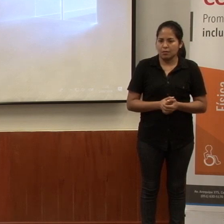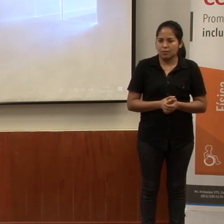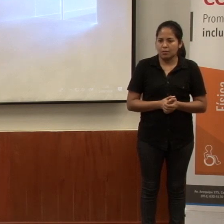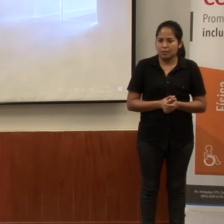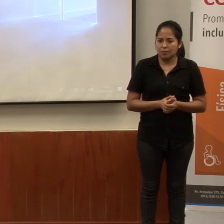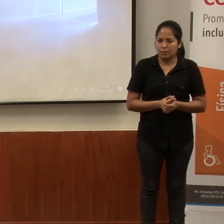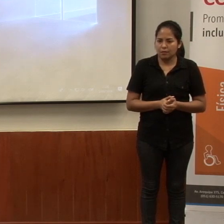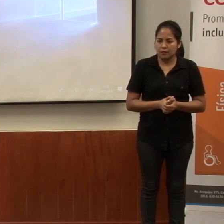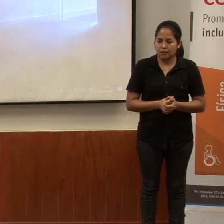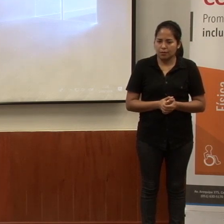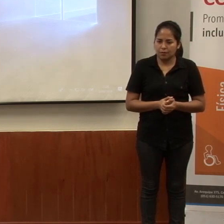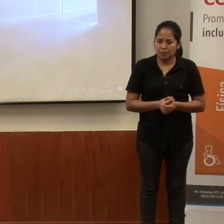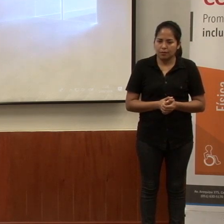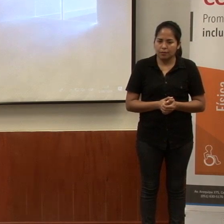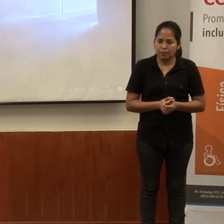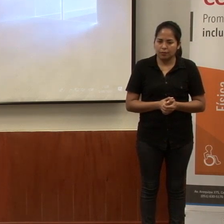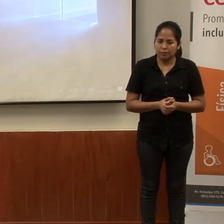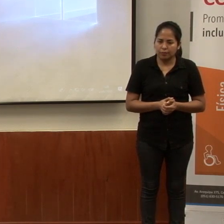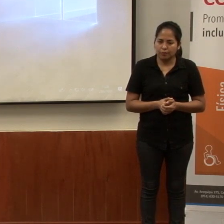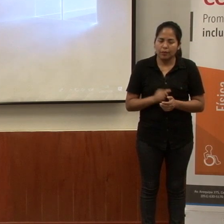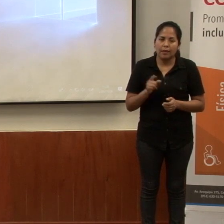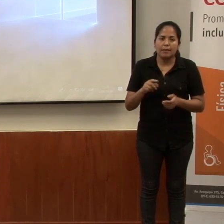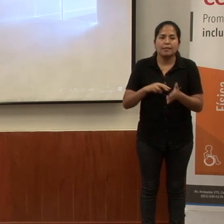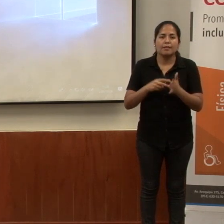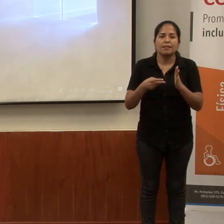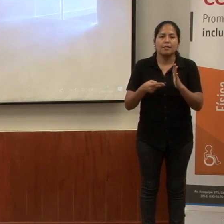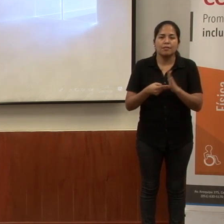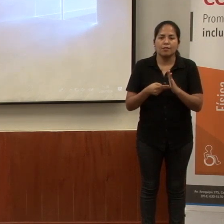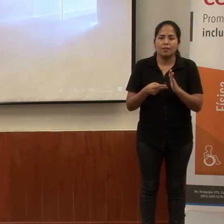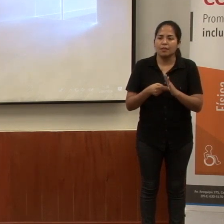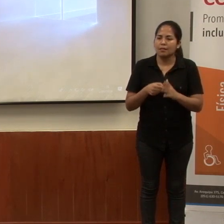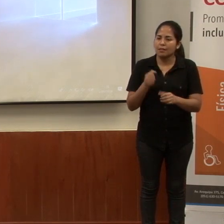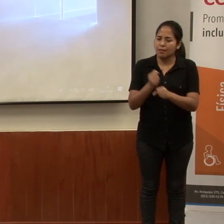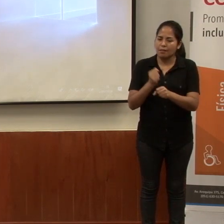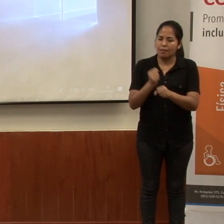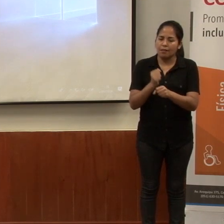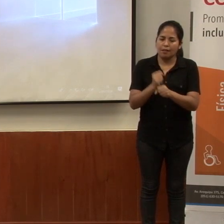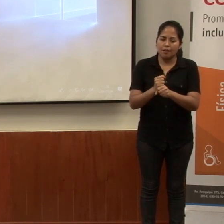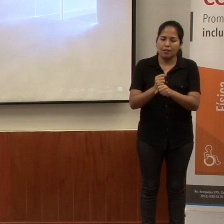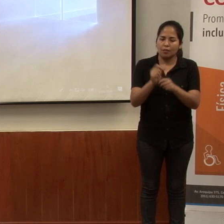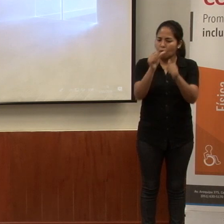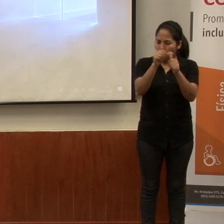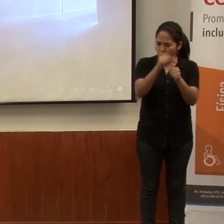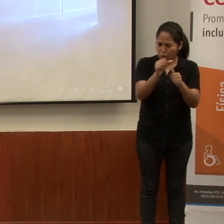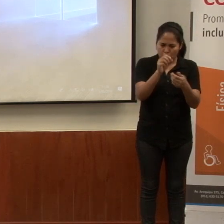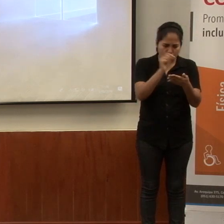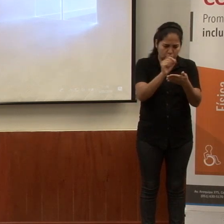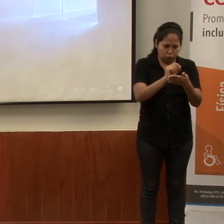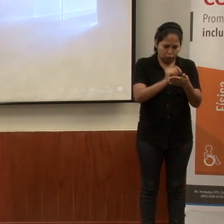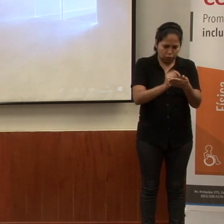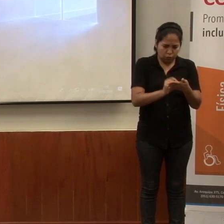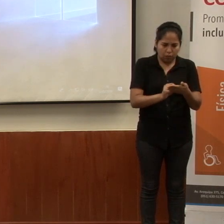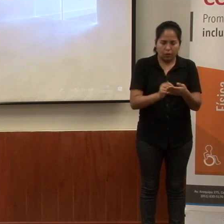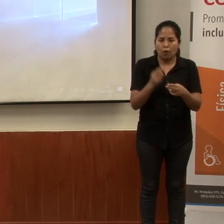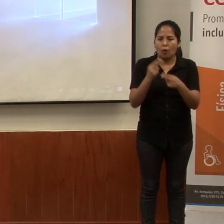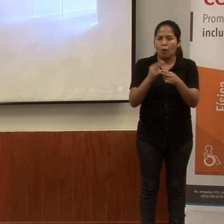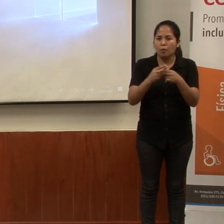sorpresa, porque eso significa hacer corridas, no de numeritos, nombres con